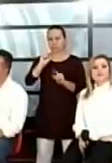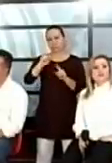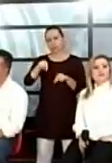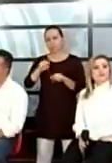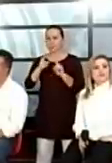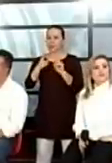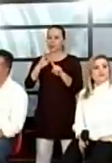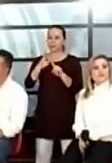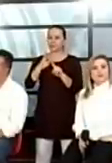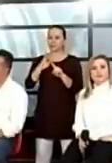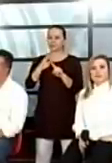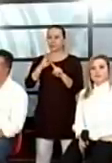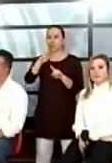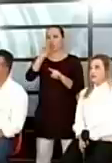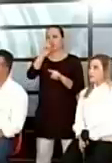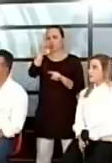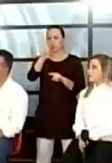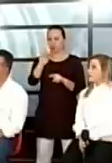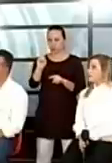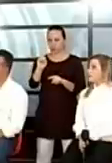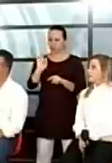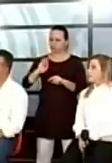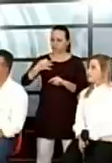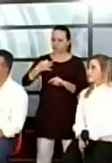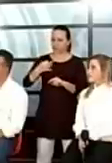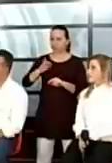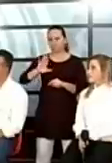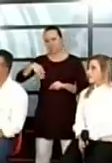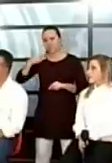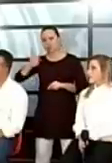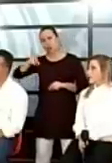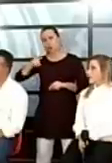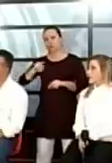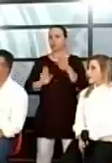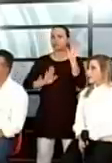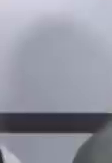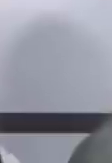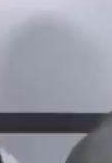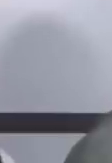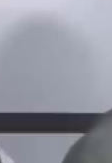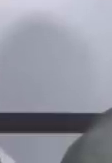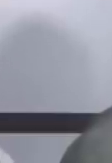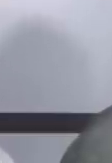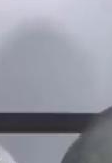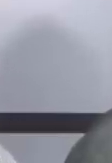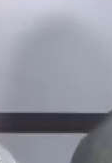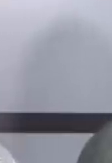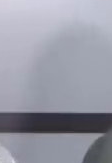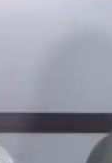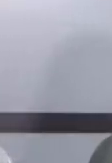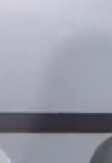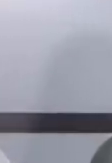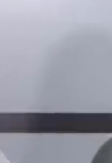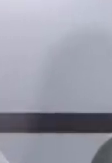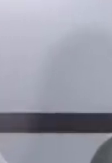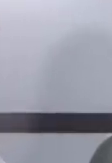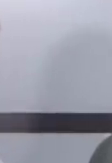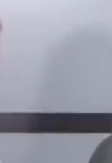viene Yesid Rosso. Después tendremos candidatos a gobernación del departamento de Risaralda y después tendremos